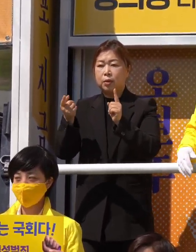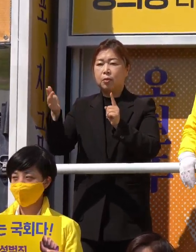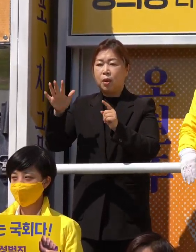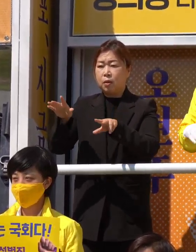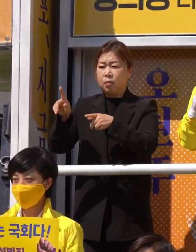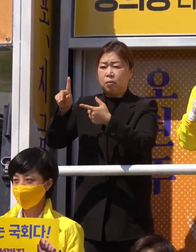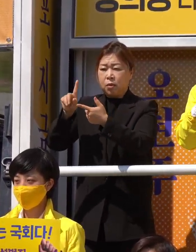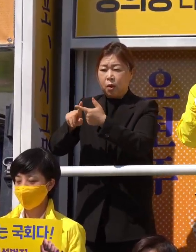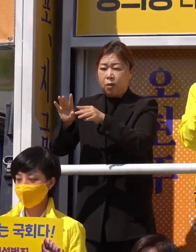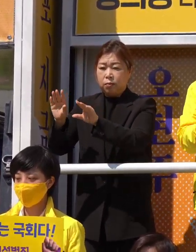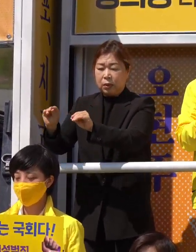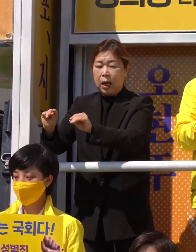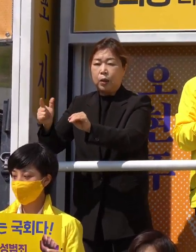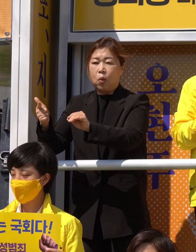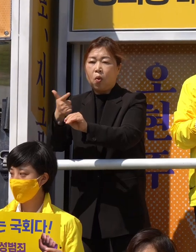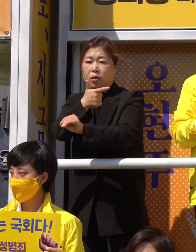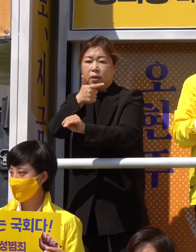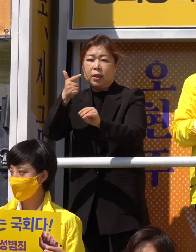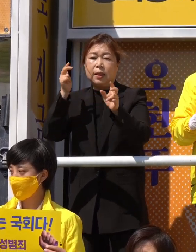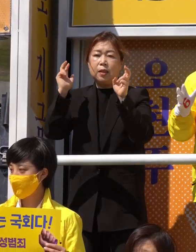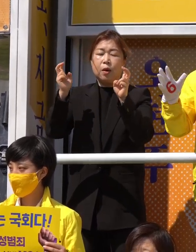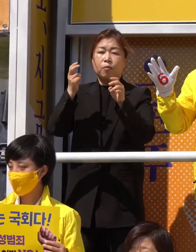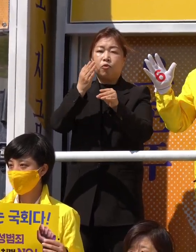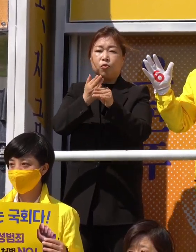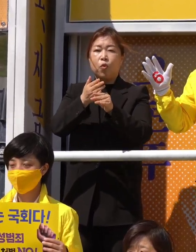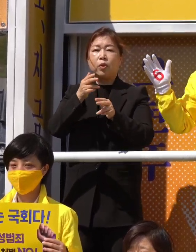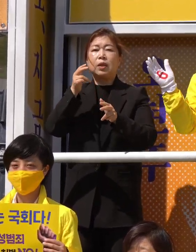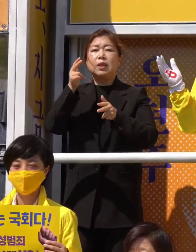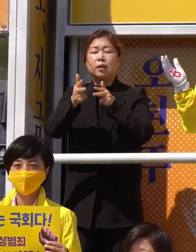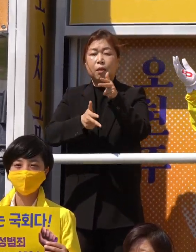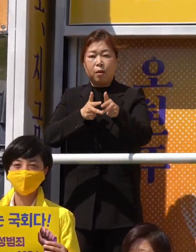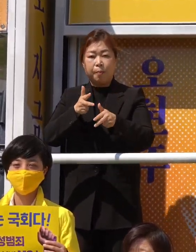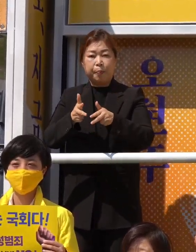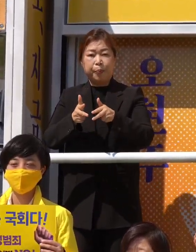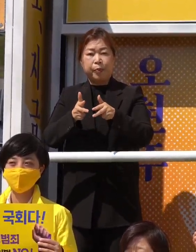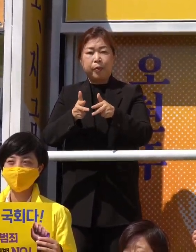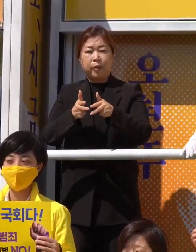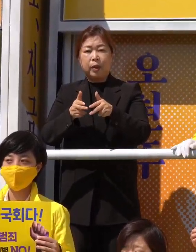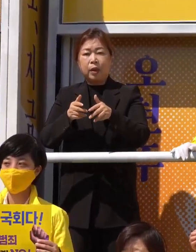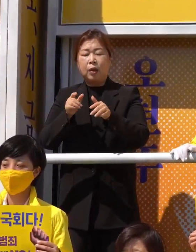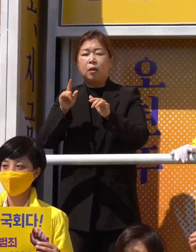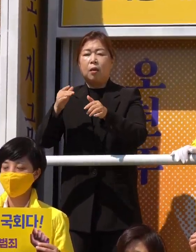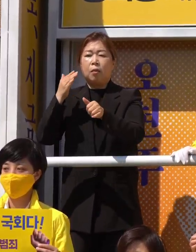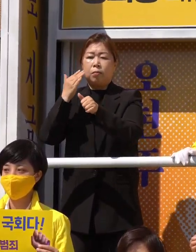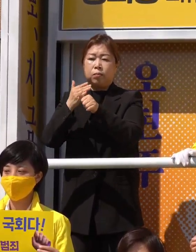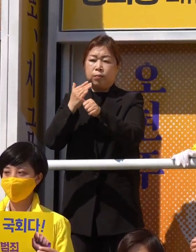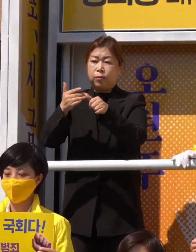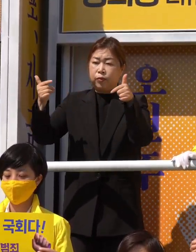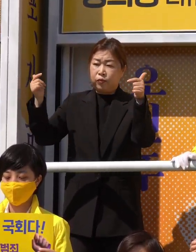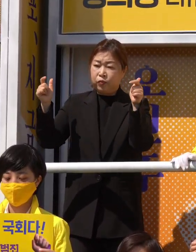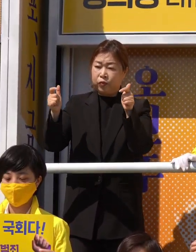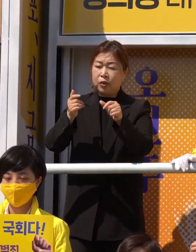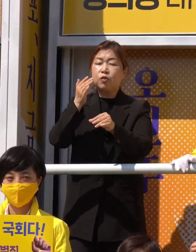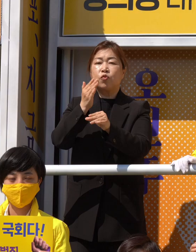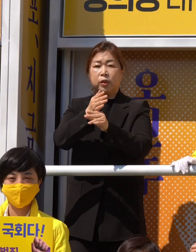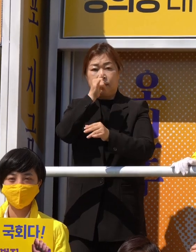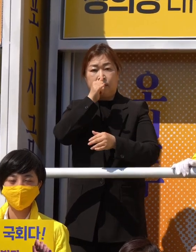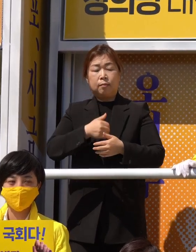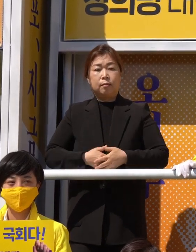않고 대기업, 중소기업, 이제 감원 태풍이 불고 있습니다.